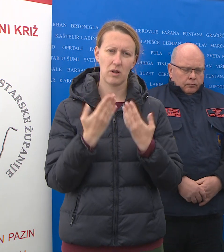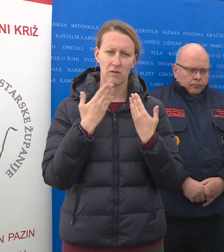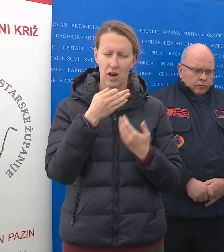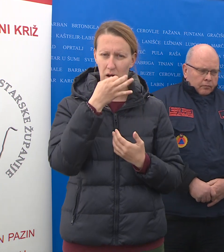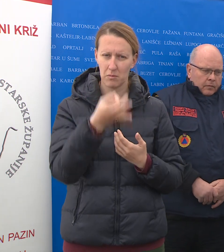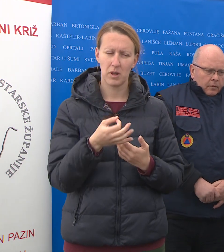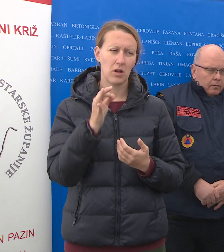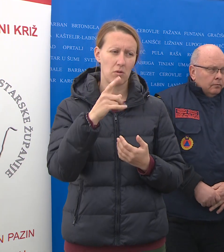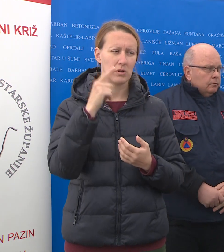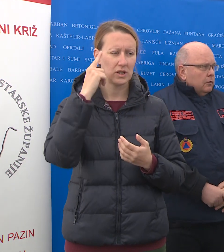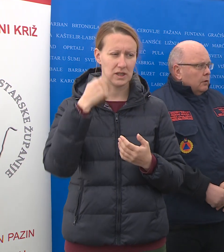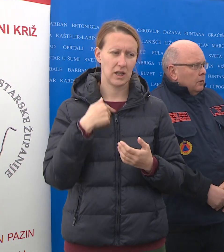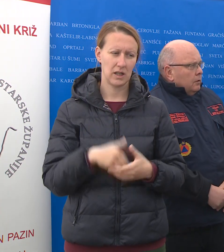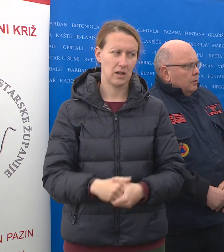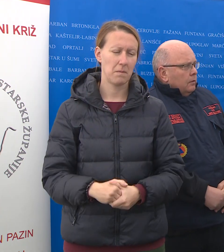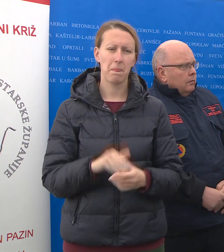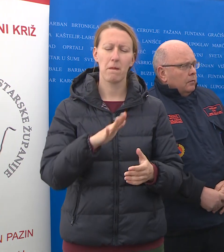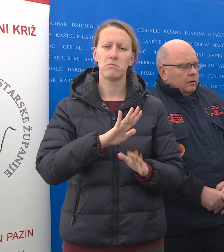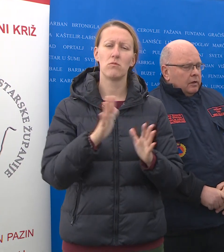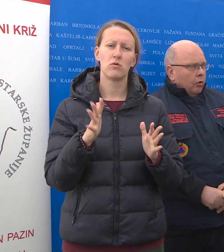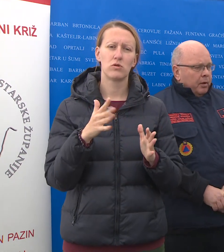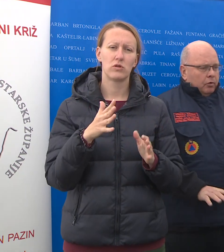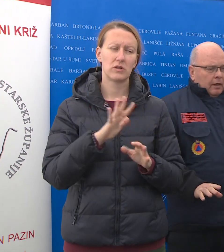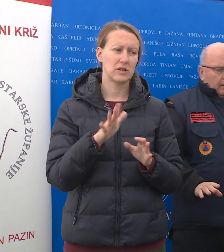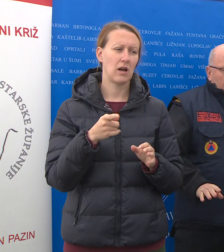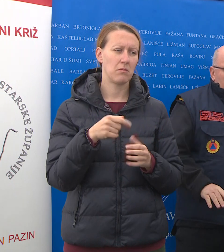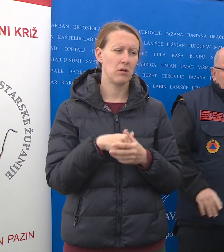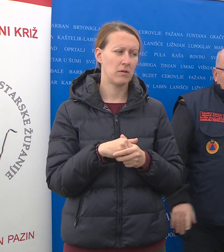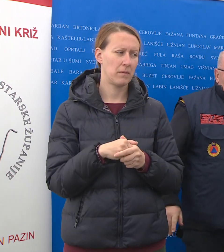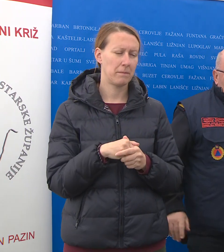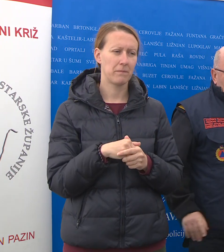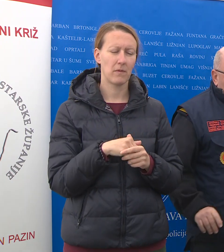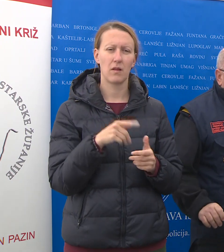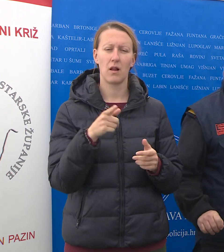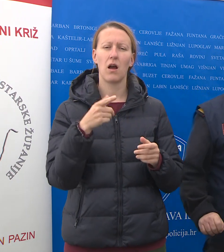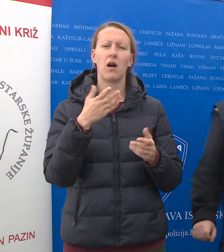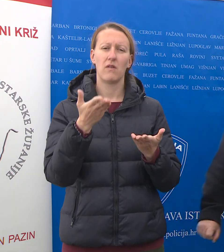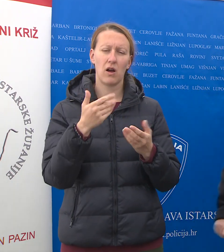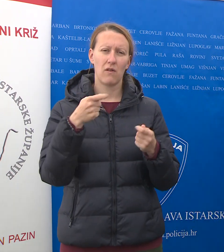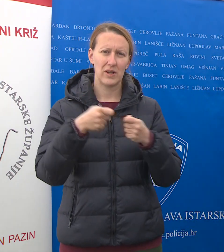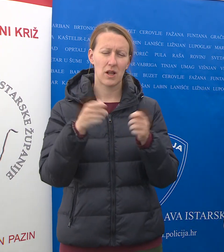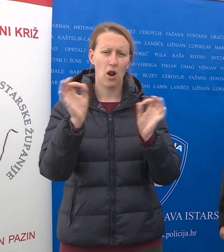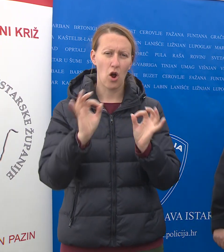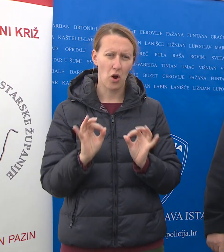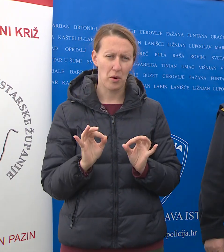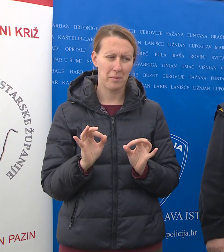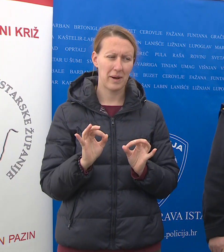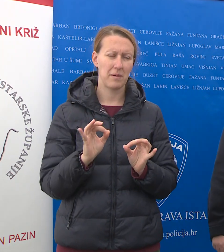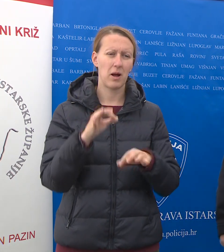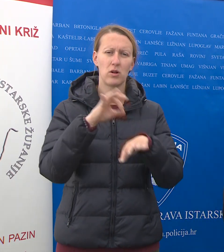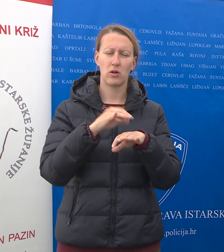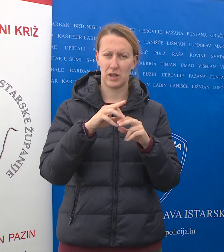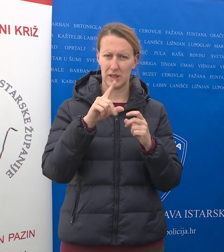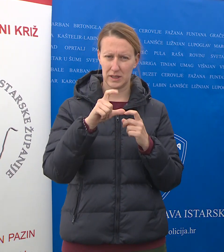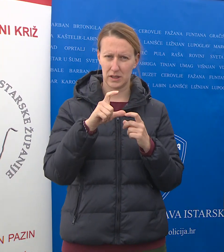hvala na pitanju, dobro ste me sjetili. Možda bi samo za opremu, da. Ovako, što se tiče opreme,